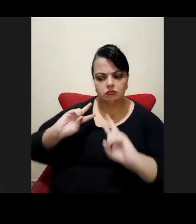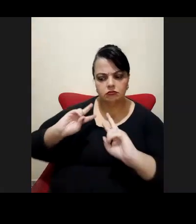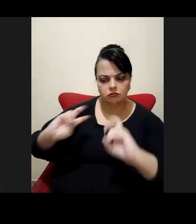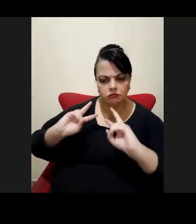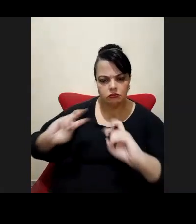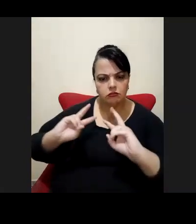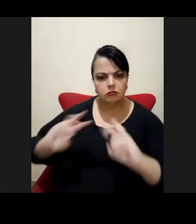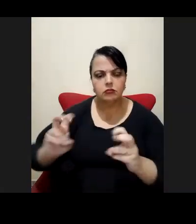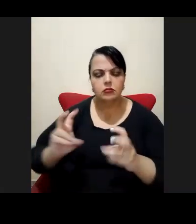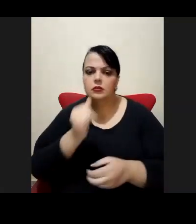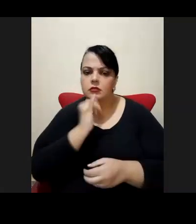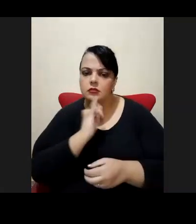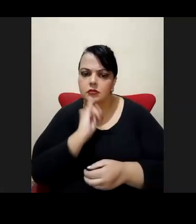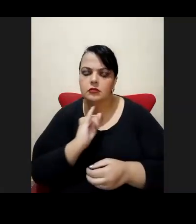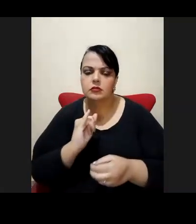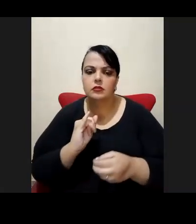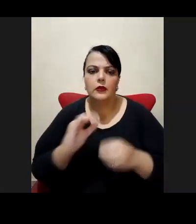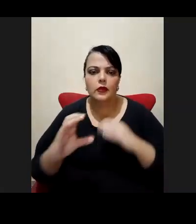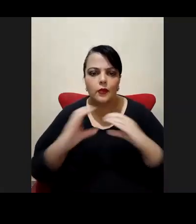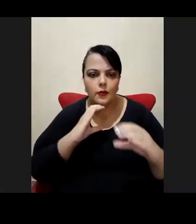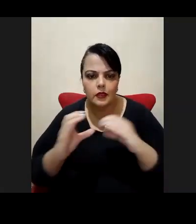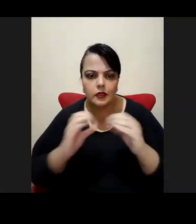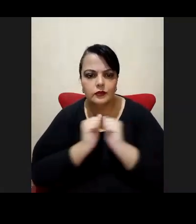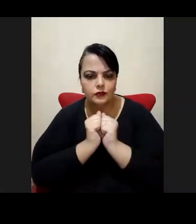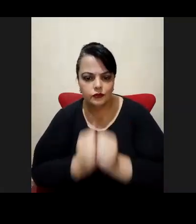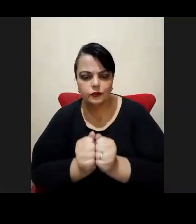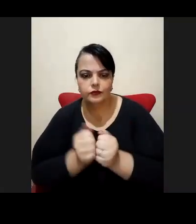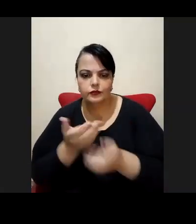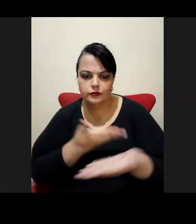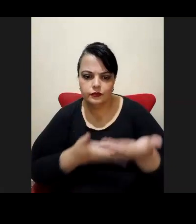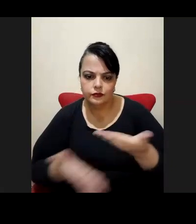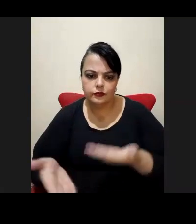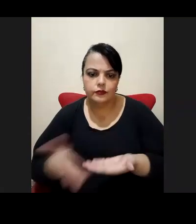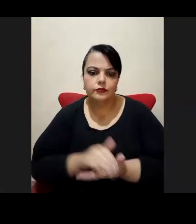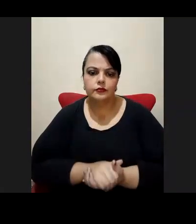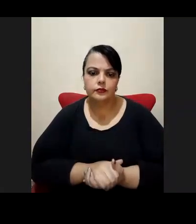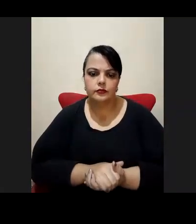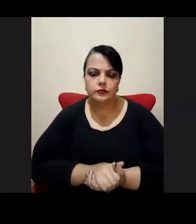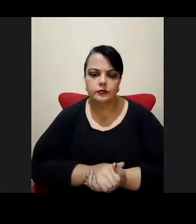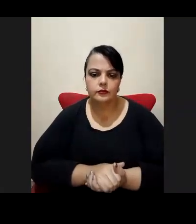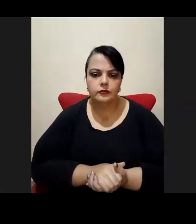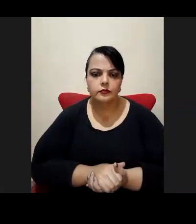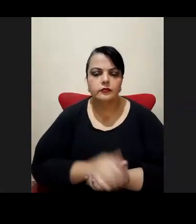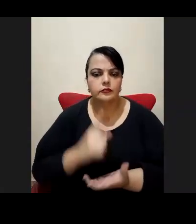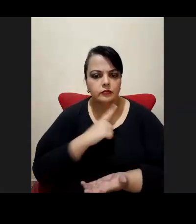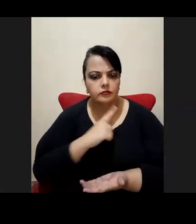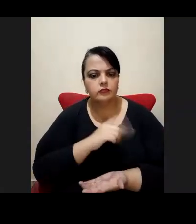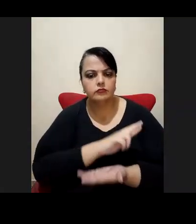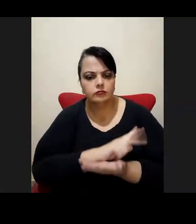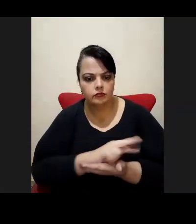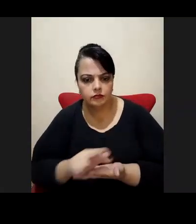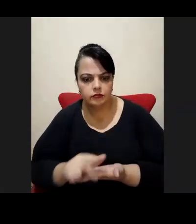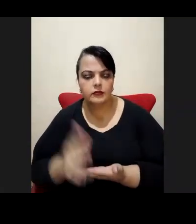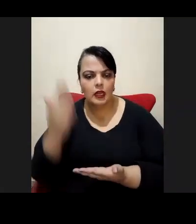do exemplo a se comunicar com a gente. Então, essas são elementos que vão nos ajudar a entender,